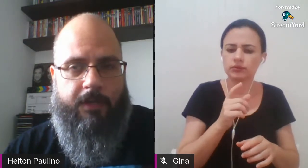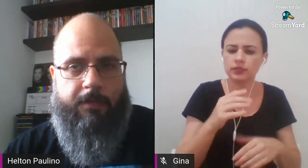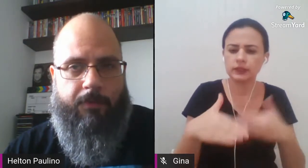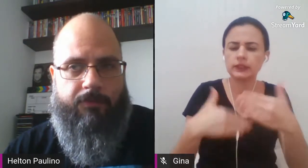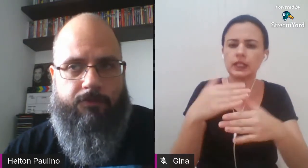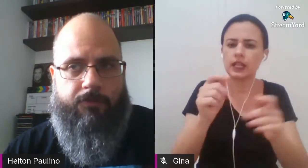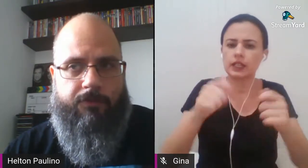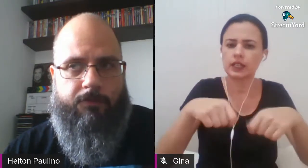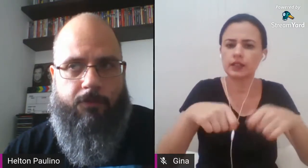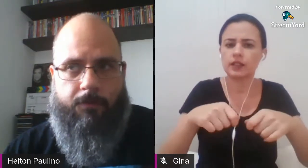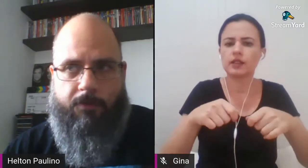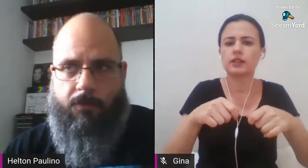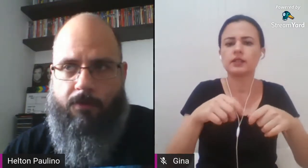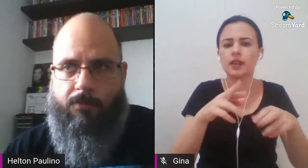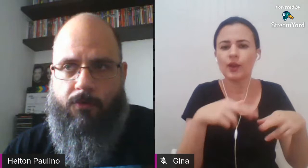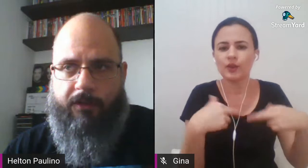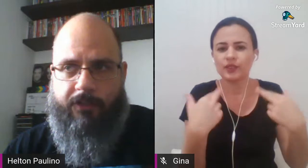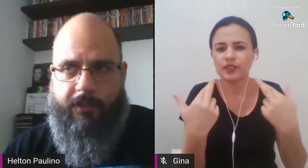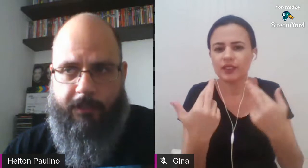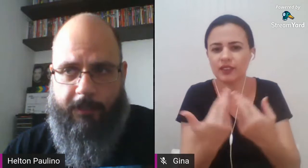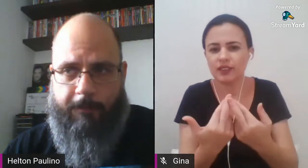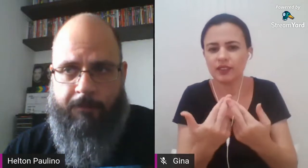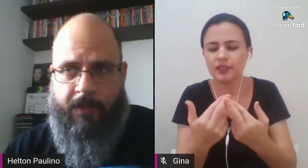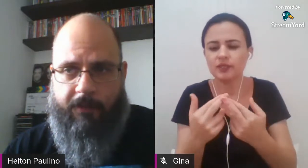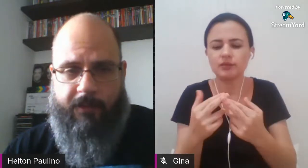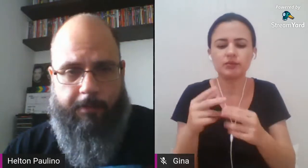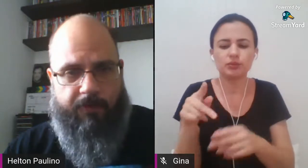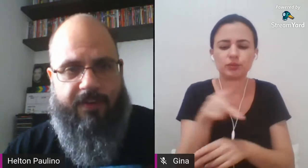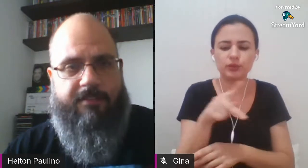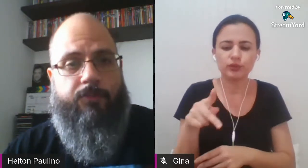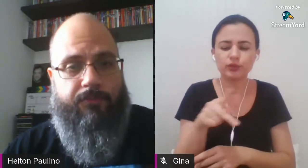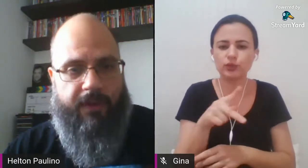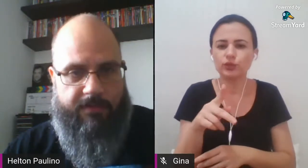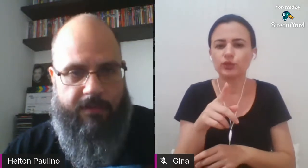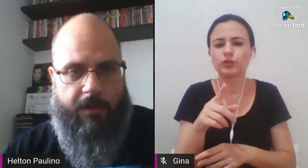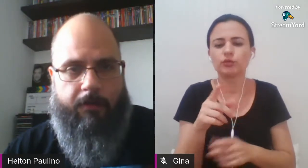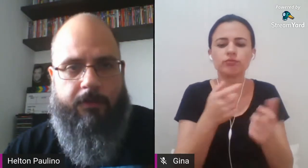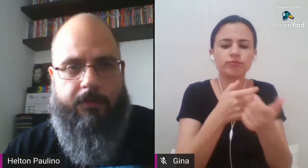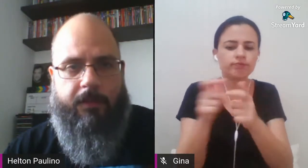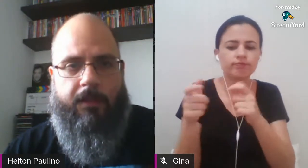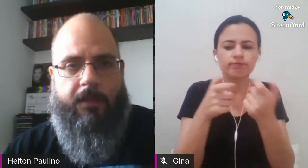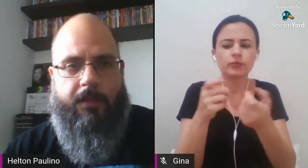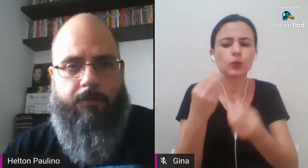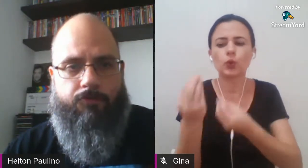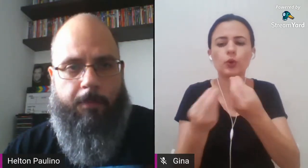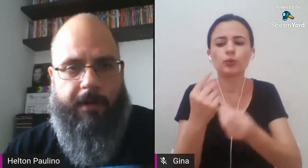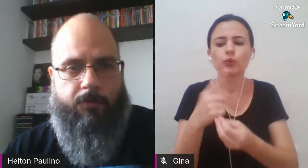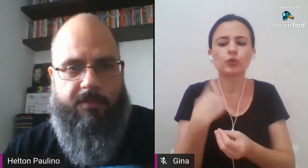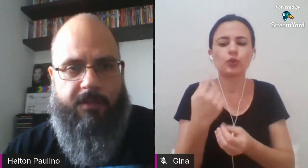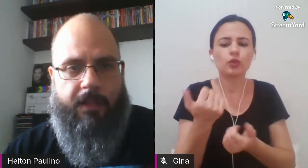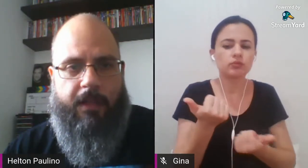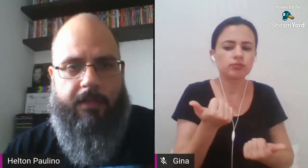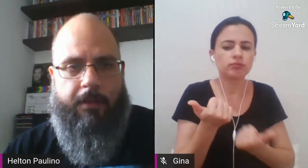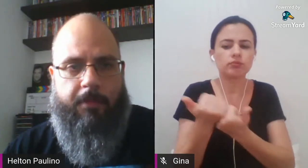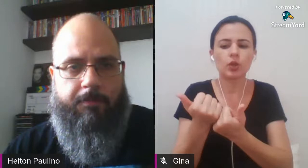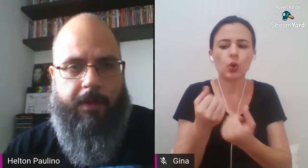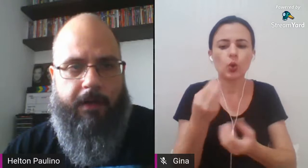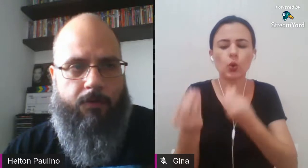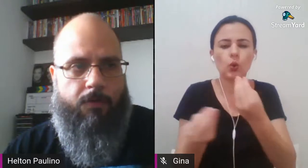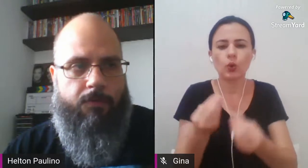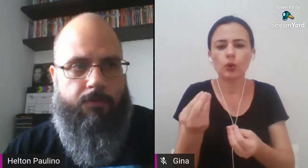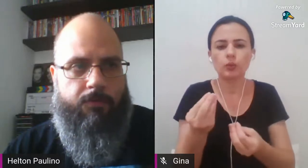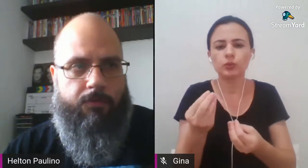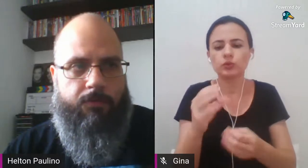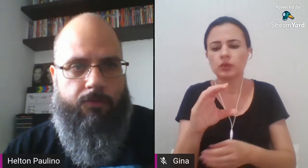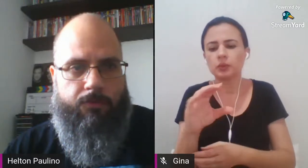reuniões de professores como a gente pode fazer o diferencial, né? Não só para com a cidade, mas